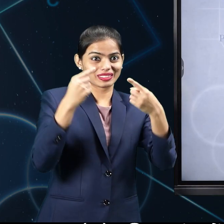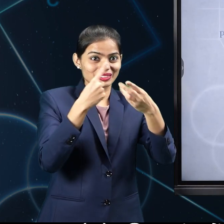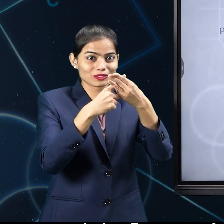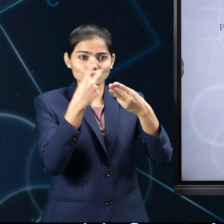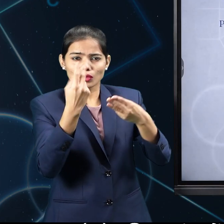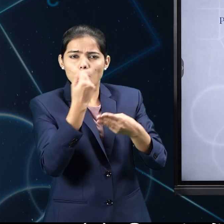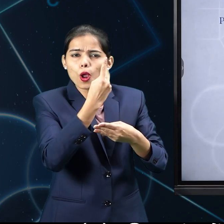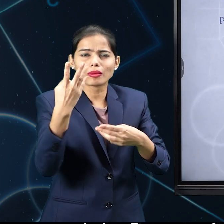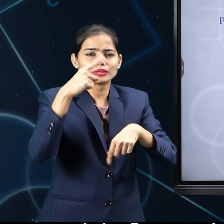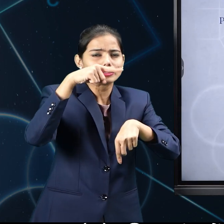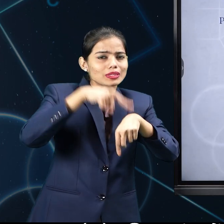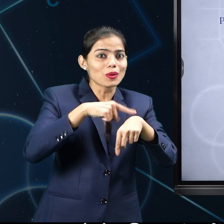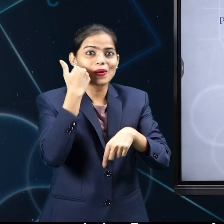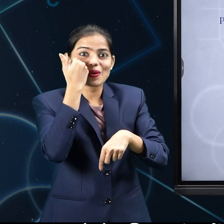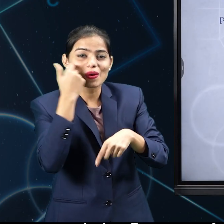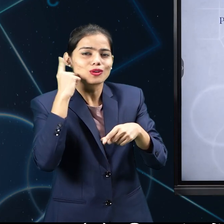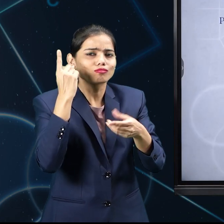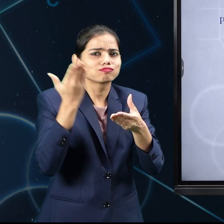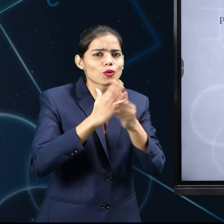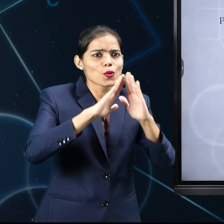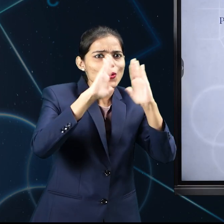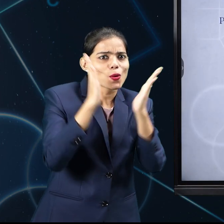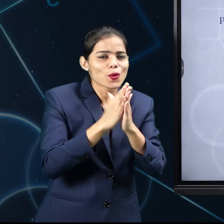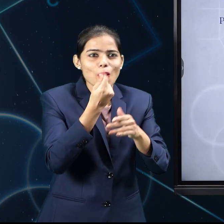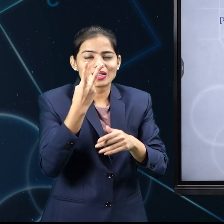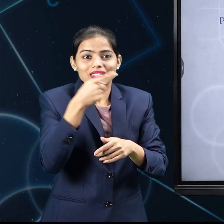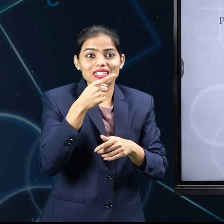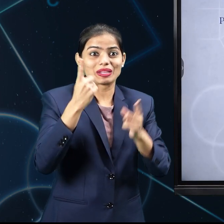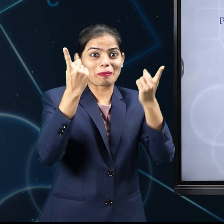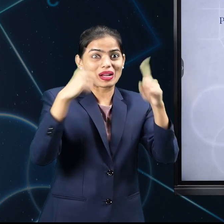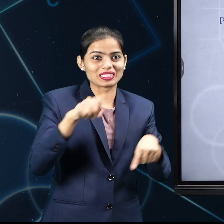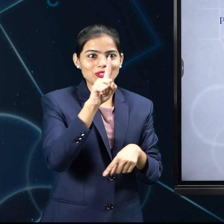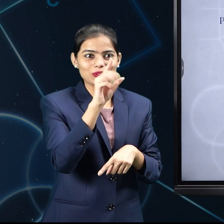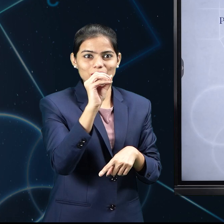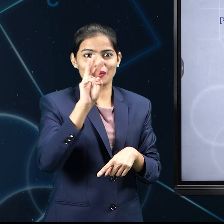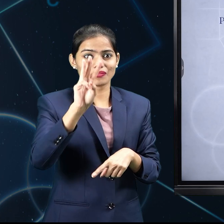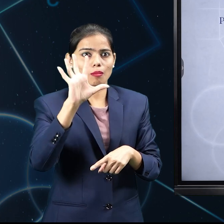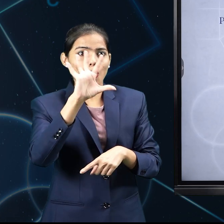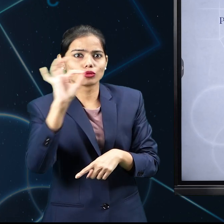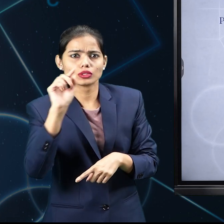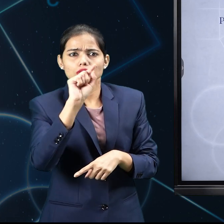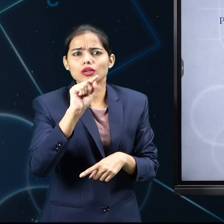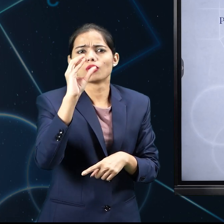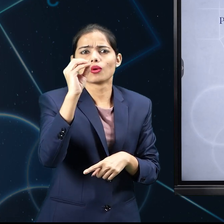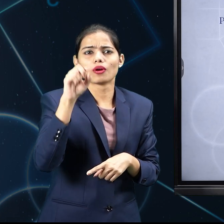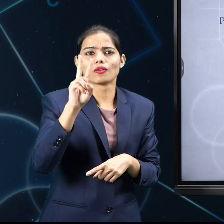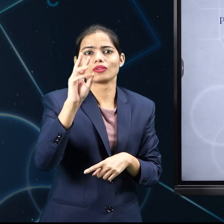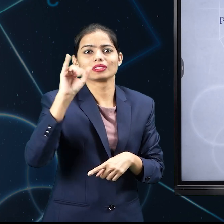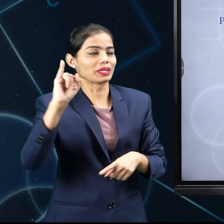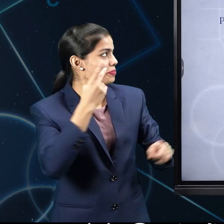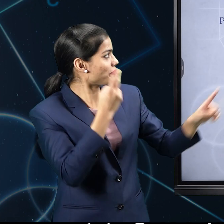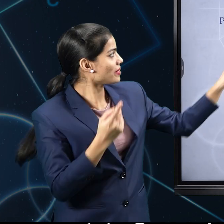एकूण वेळा भागिले एकूण फिरवण्यांची संख्या म्हणजे 103/500 जर आपण केलं तर 0.206 असं